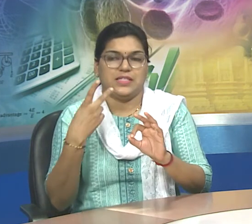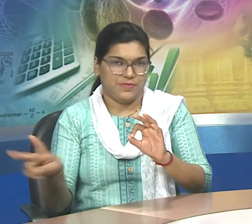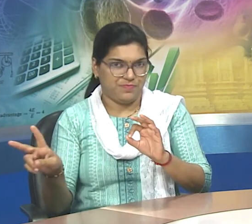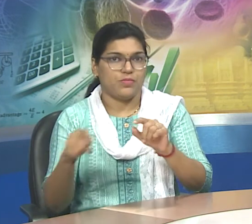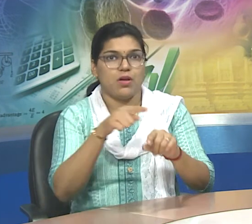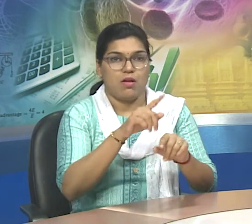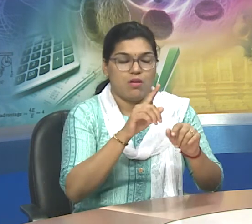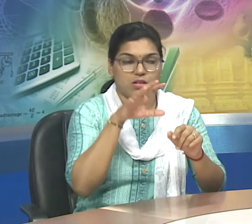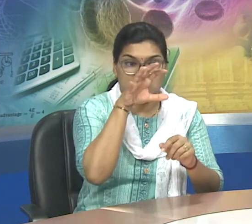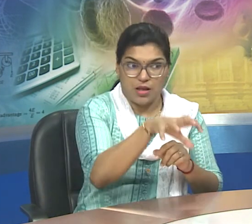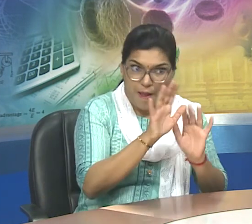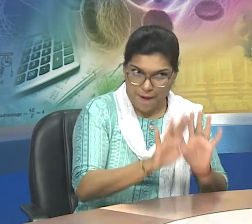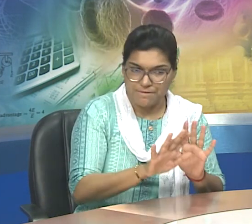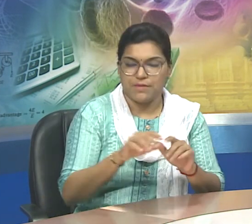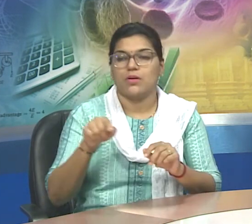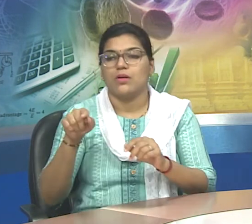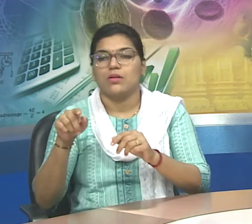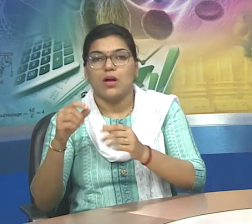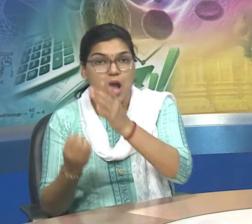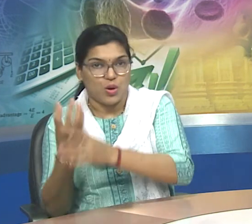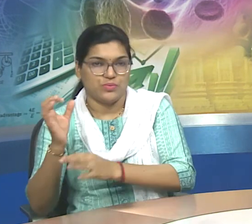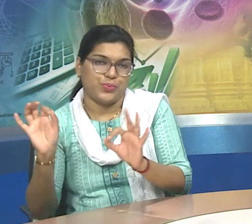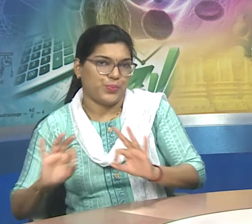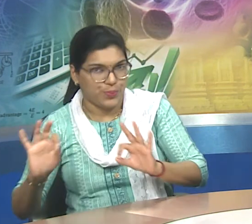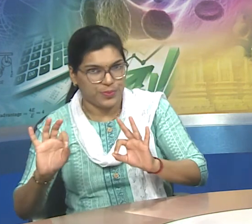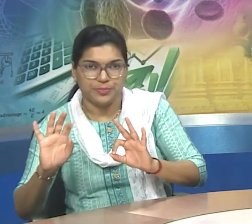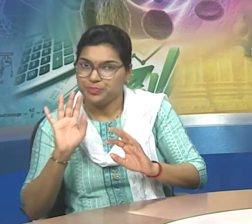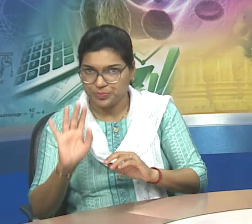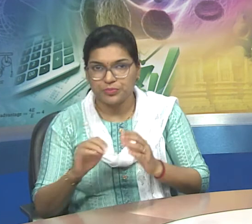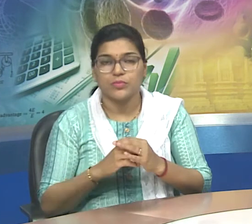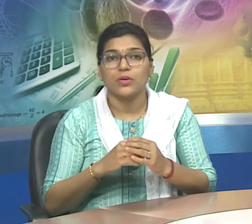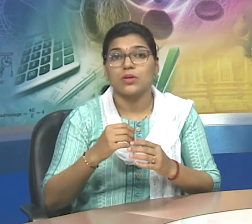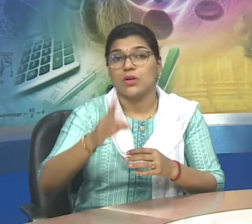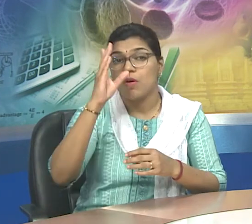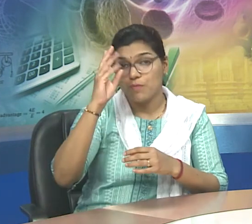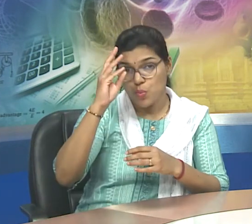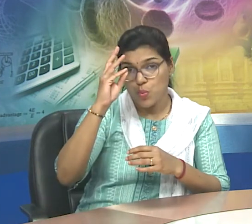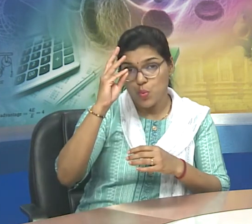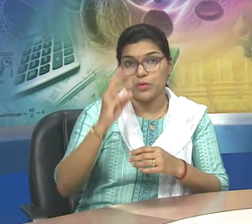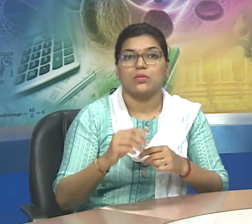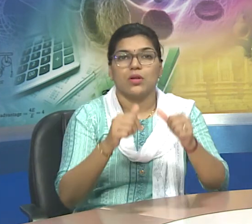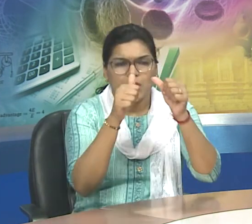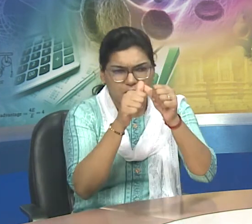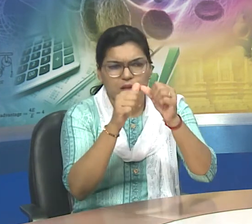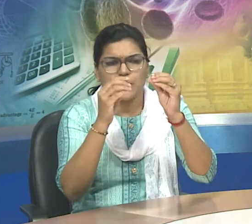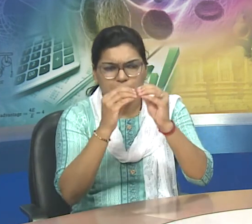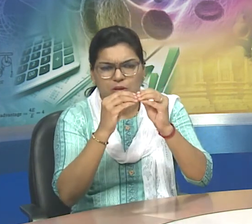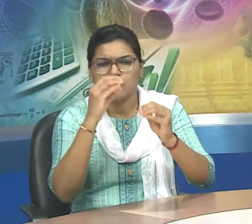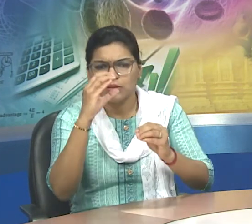एसोसिएशन एक संप्रभु स्टेट नहीं है। और जो फोर्थ पॉइंट कह रहा है कि इसमें ए